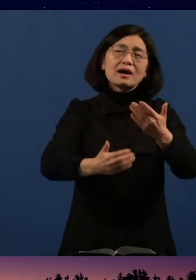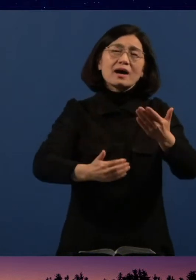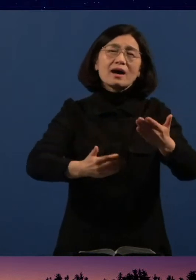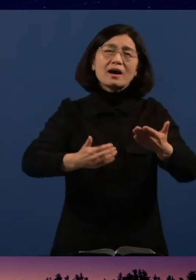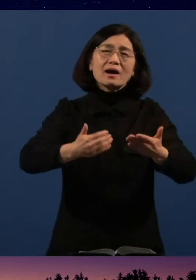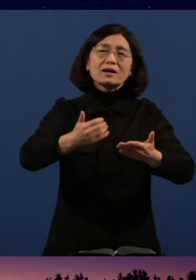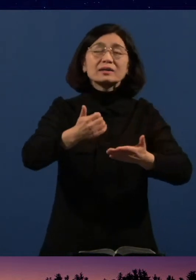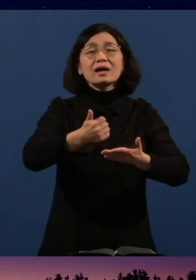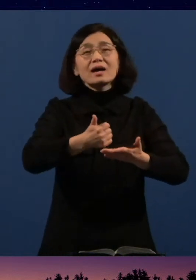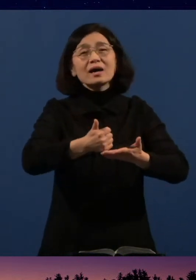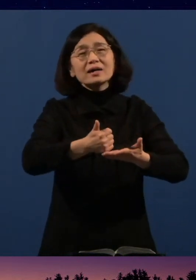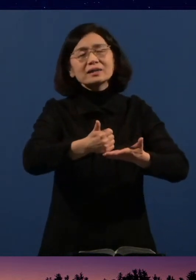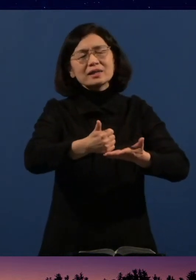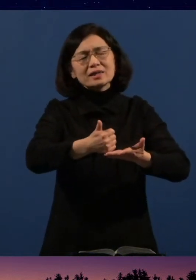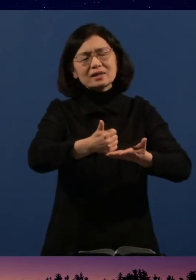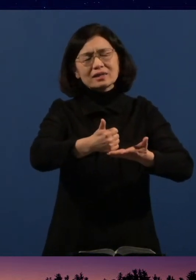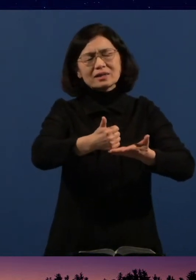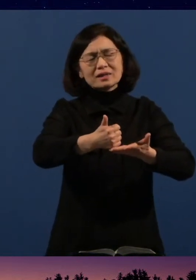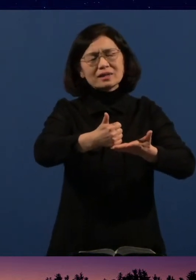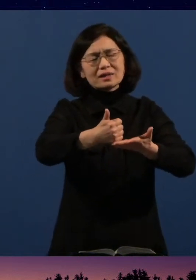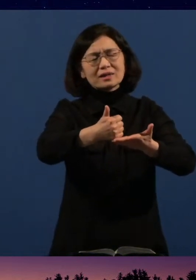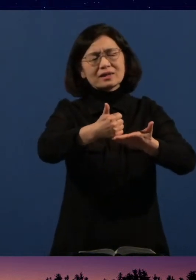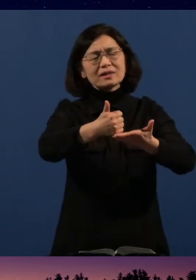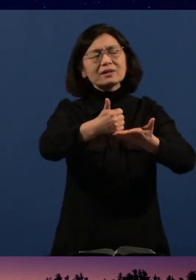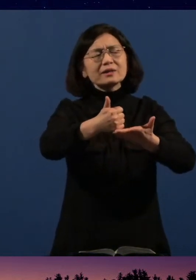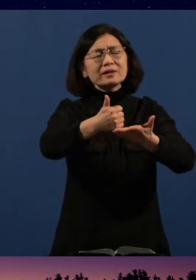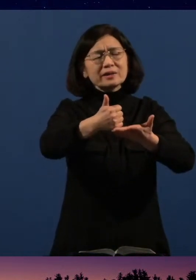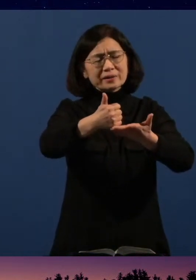신실하신 하나님,